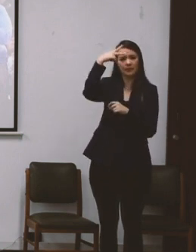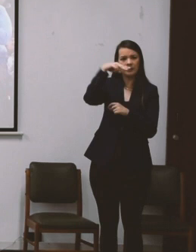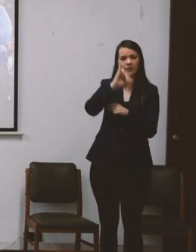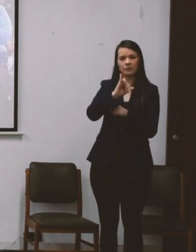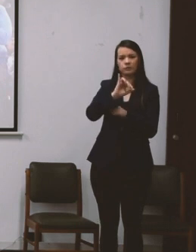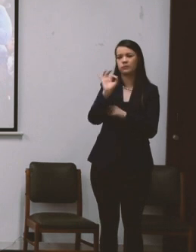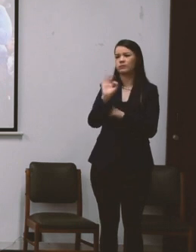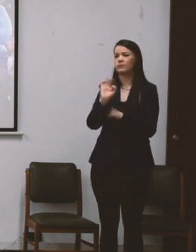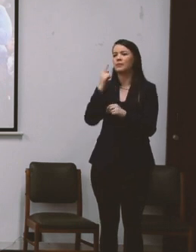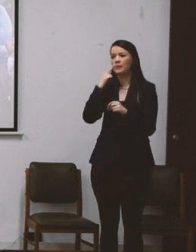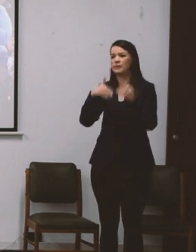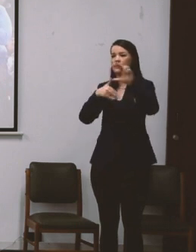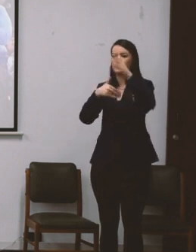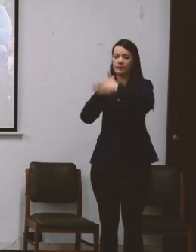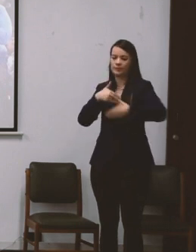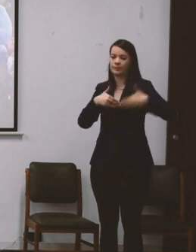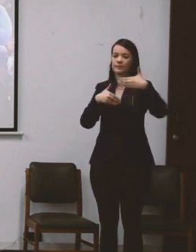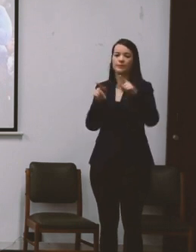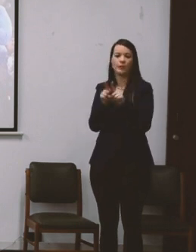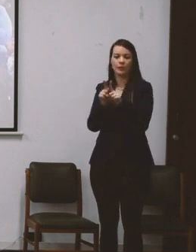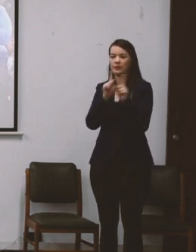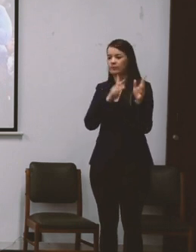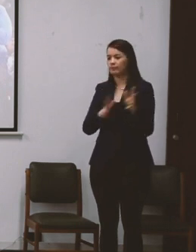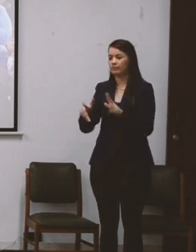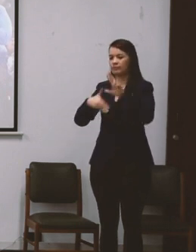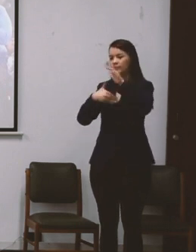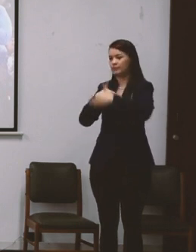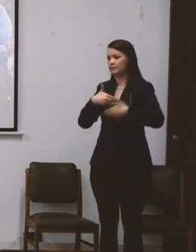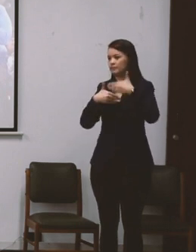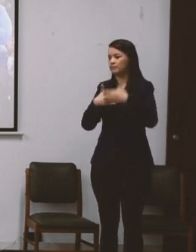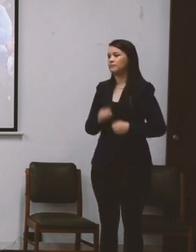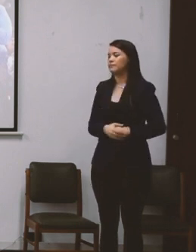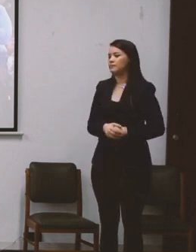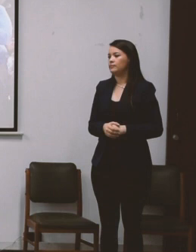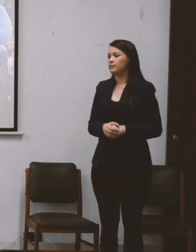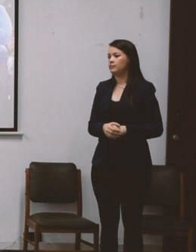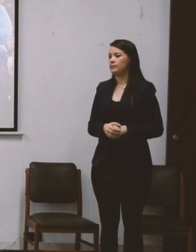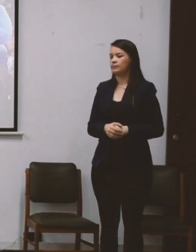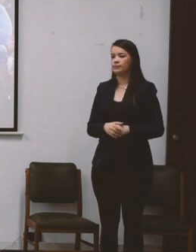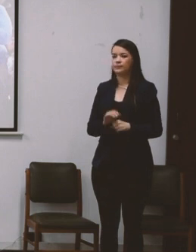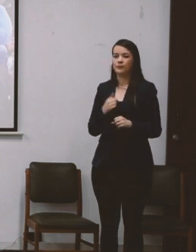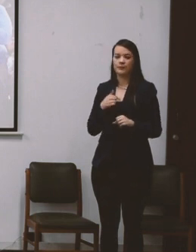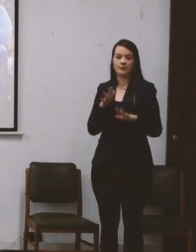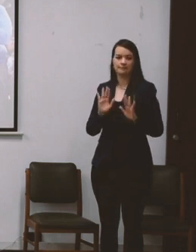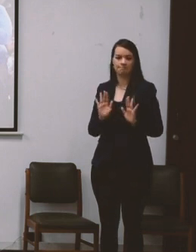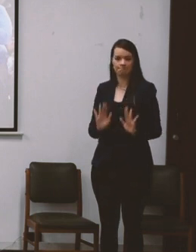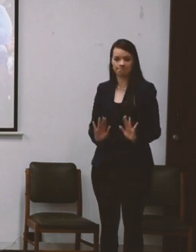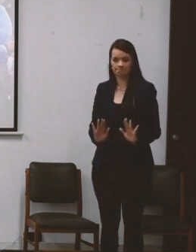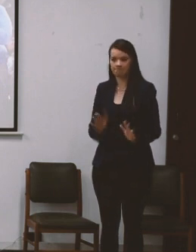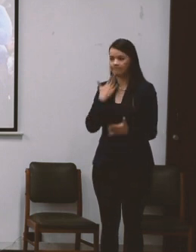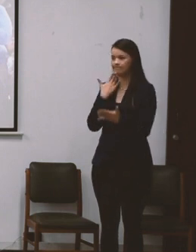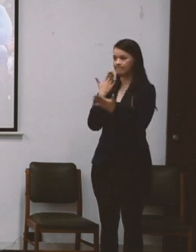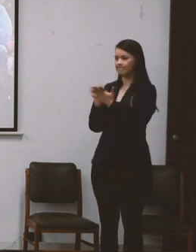sino con una narrativa que se está gestando en América Latina, ¿no? Entonces, pues dejaría hasta ahí.